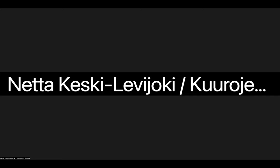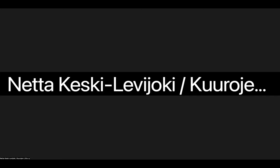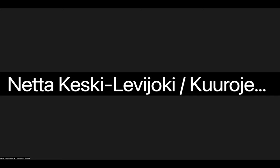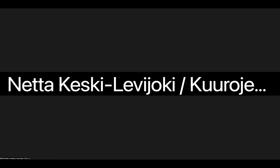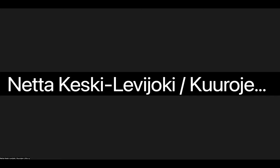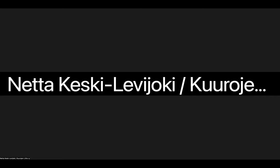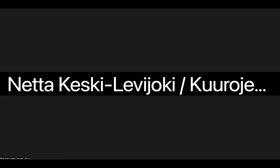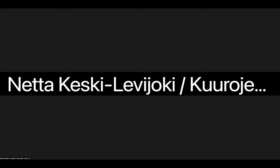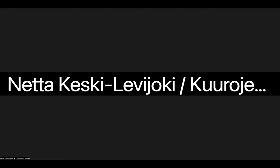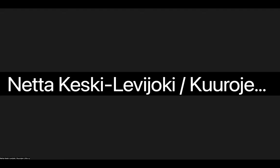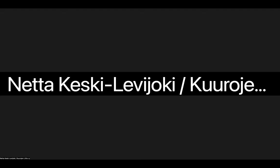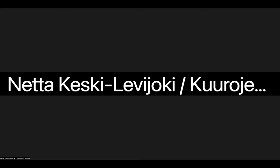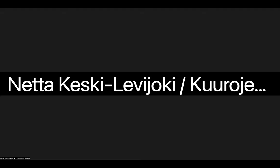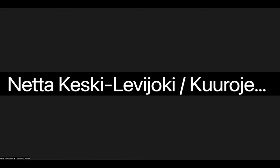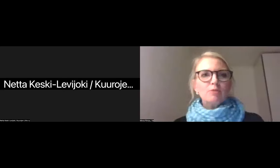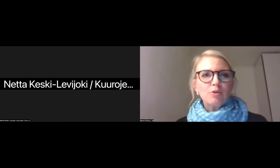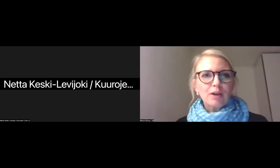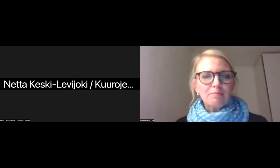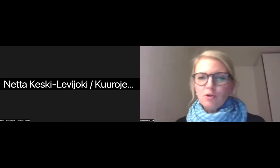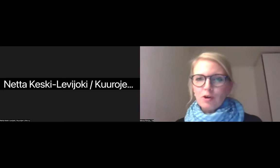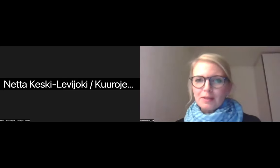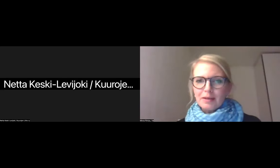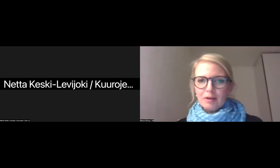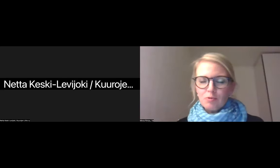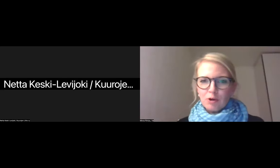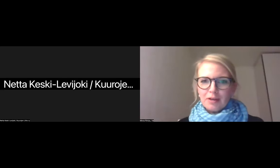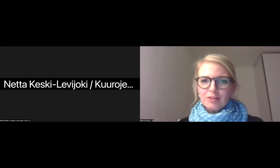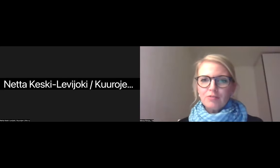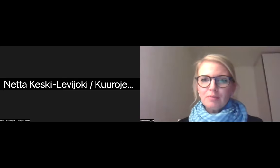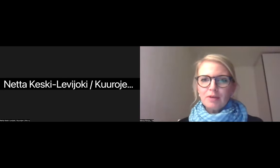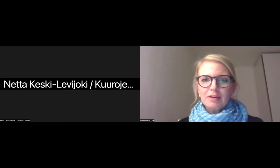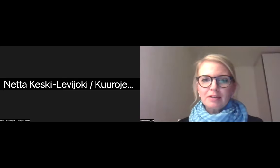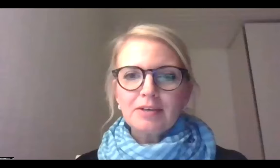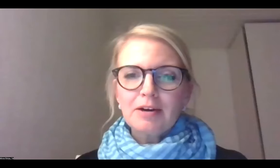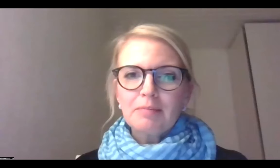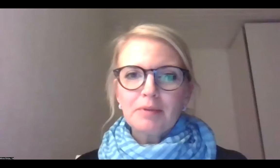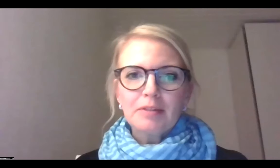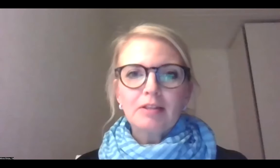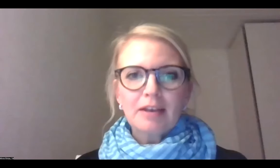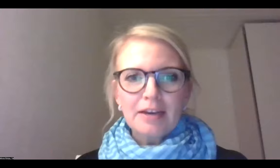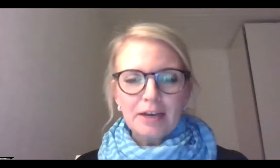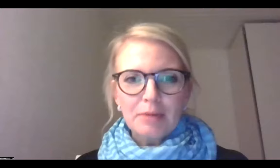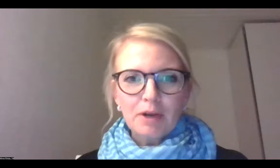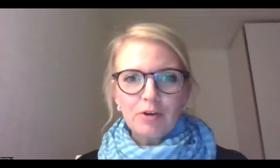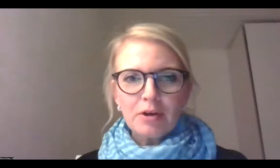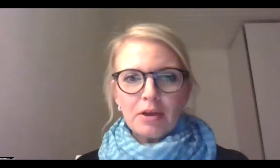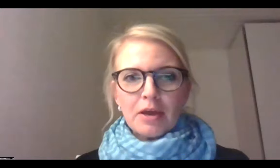Nyt näkyy myös kuva. Hei, hauska olla täällä Kurenliiton webinaarissa ja